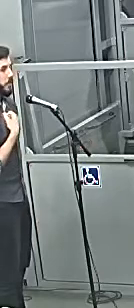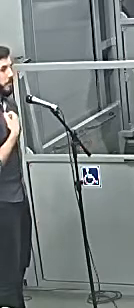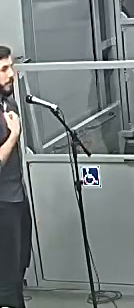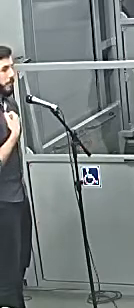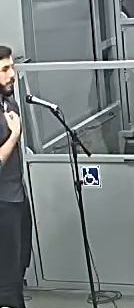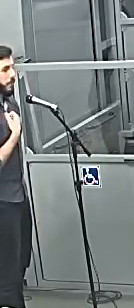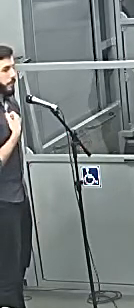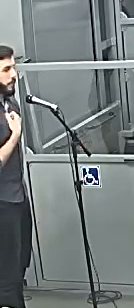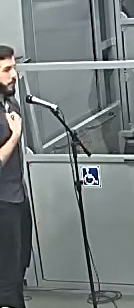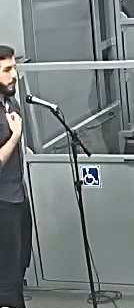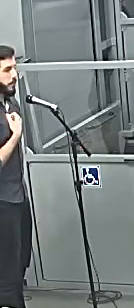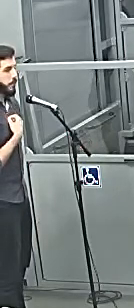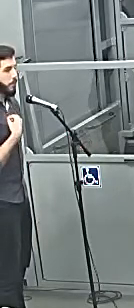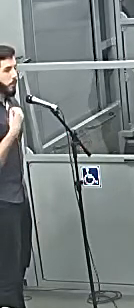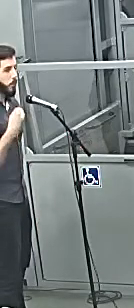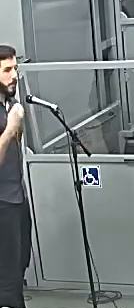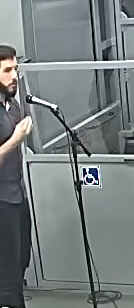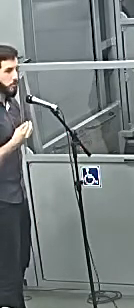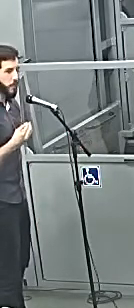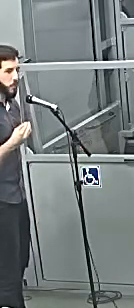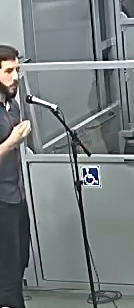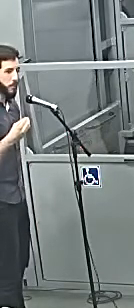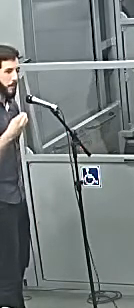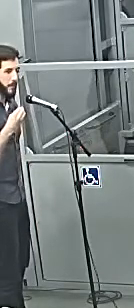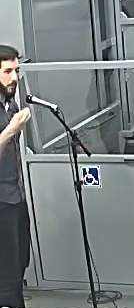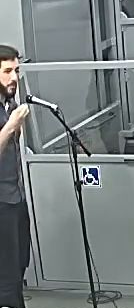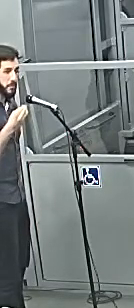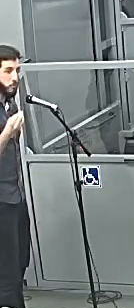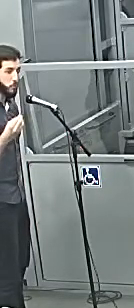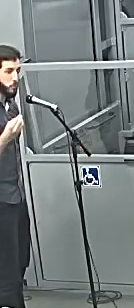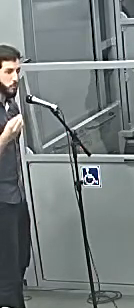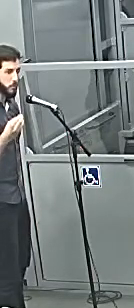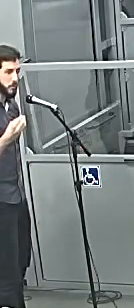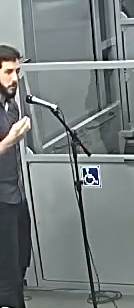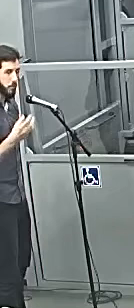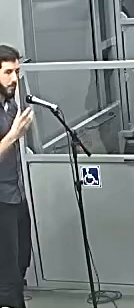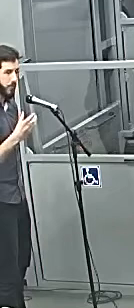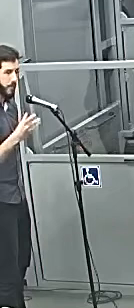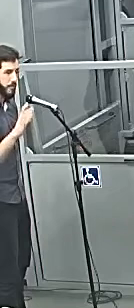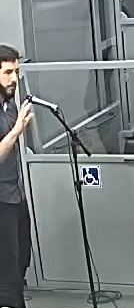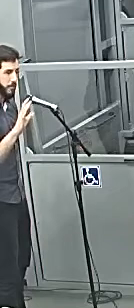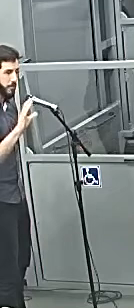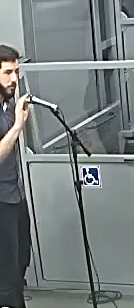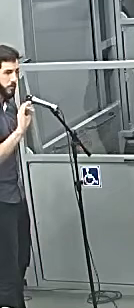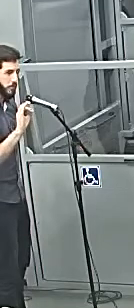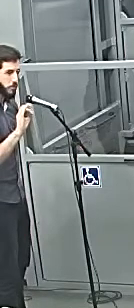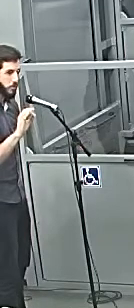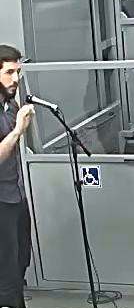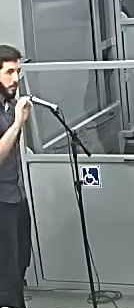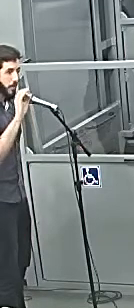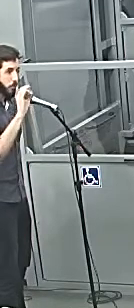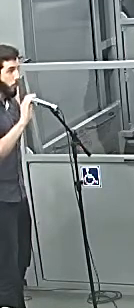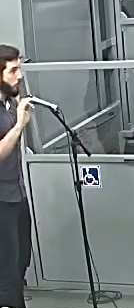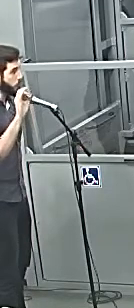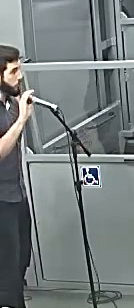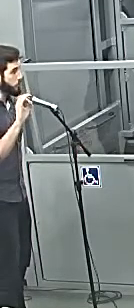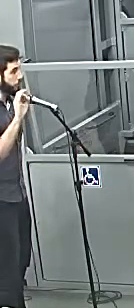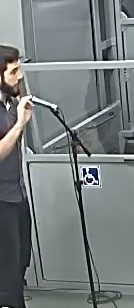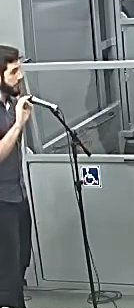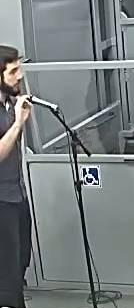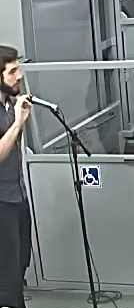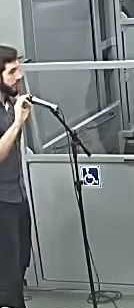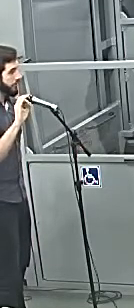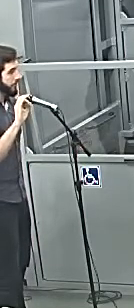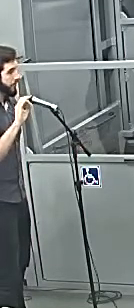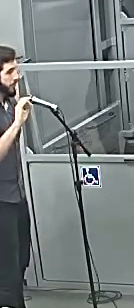que emmanuel kant falou na metafísica dos costumes uma frase que diz o seguinte no mundo